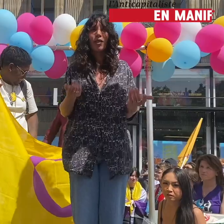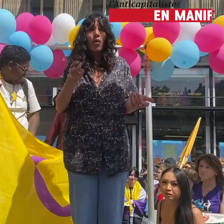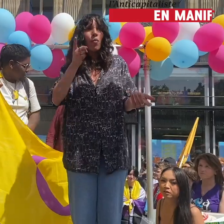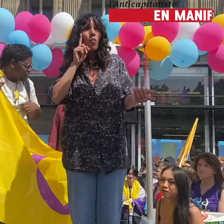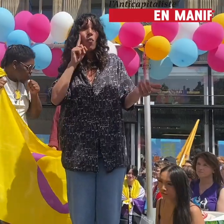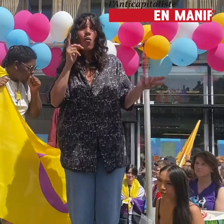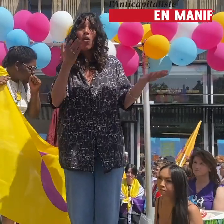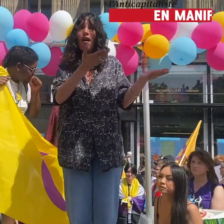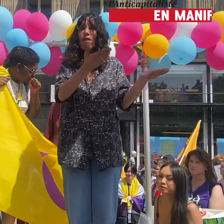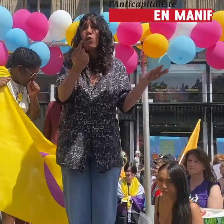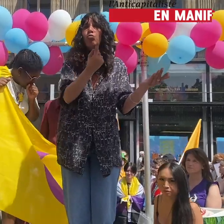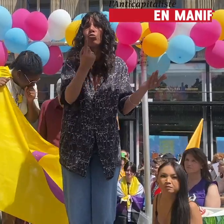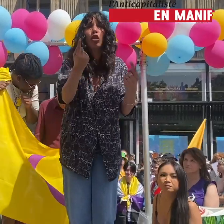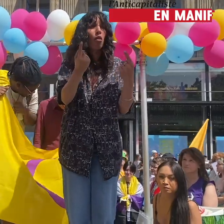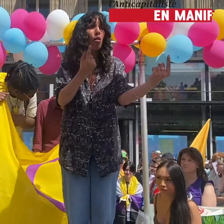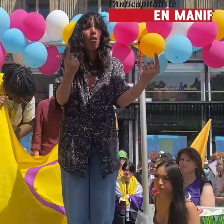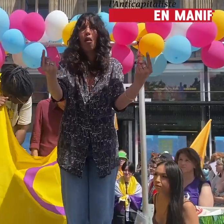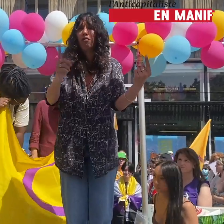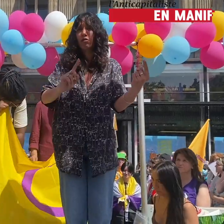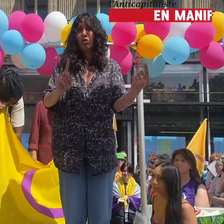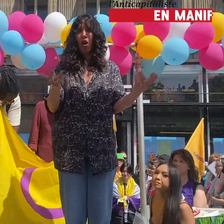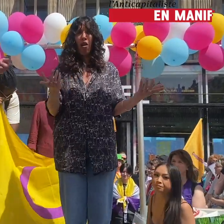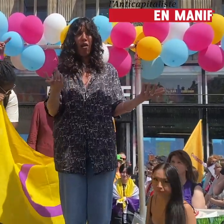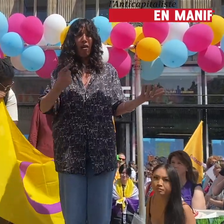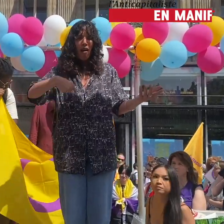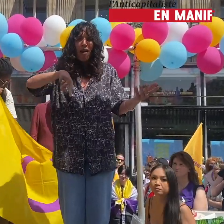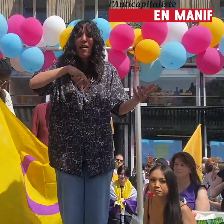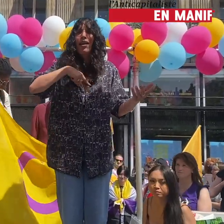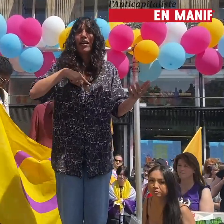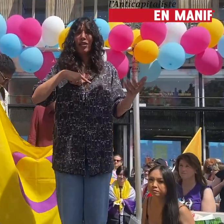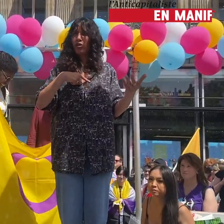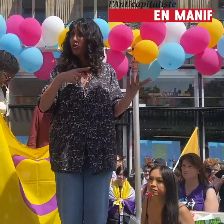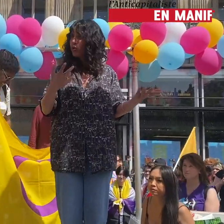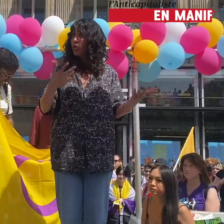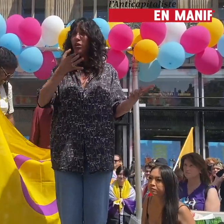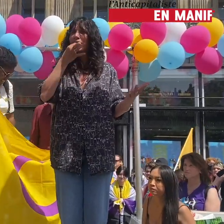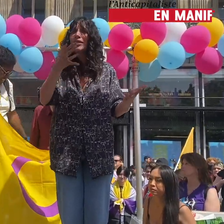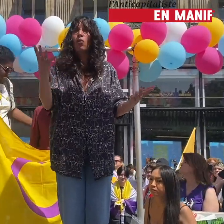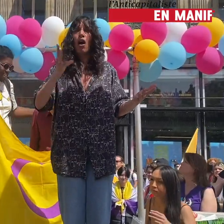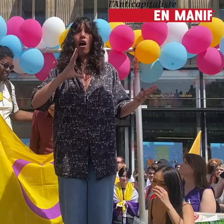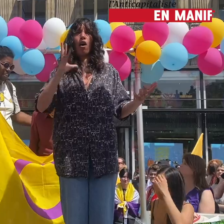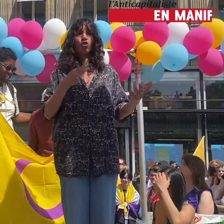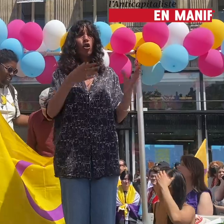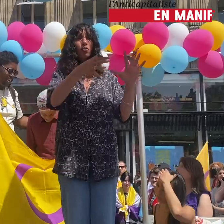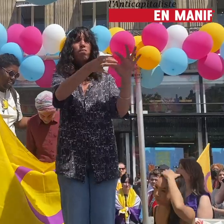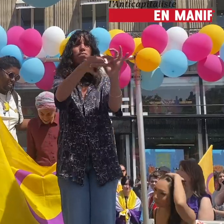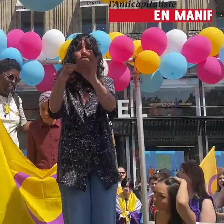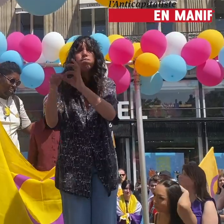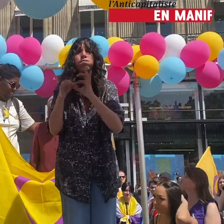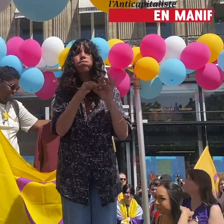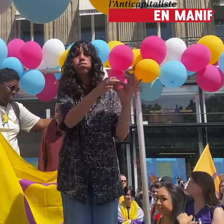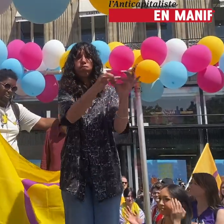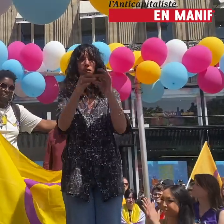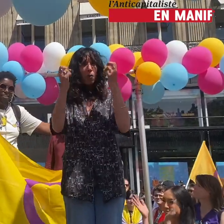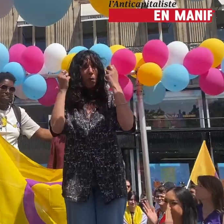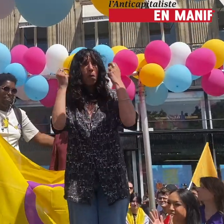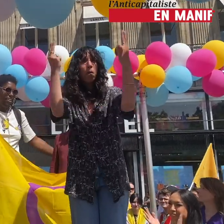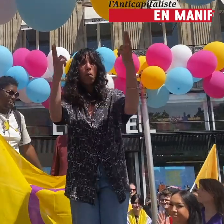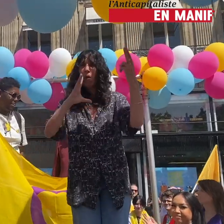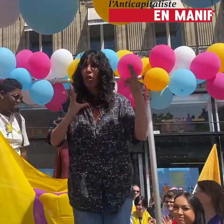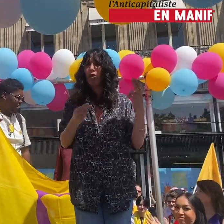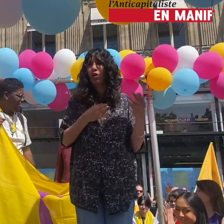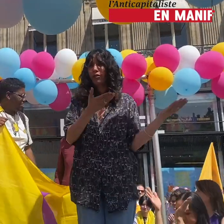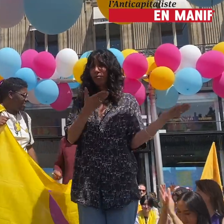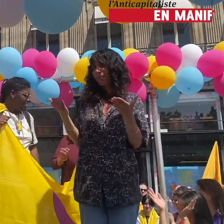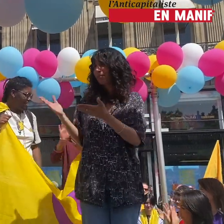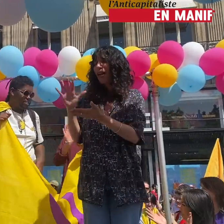n'êtes pas seul et nous sommes nombreux ici pour dire que la solidarité trans, la résistance trans, elle est là et on va donner la parole